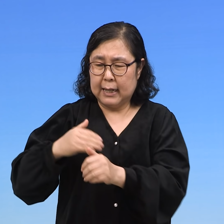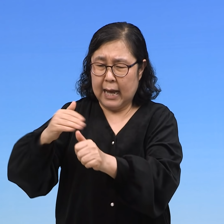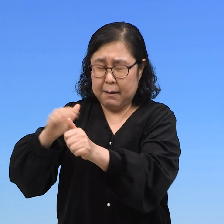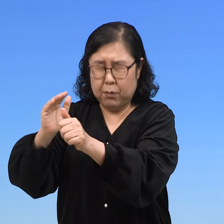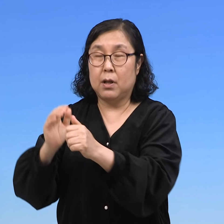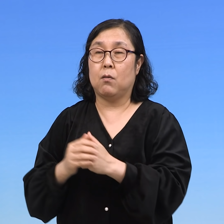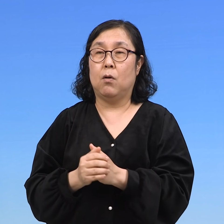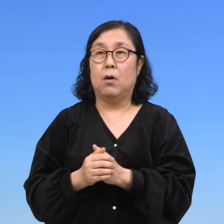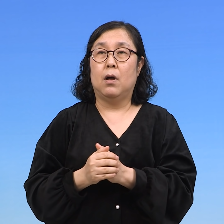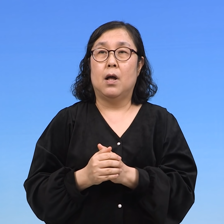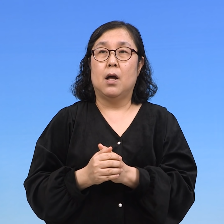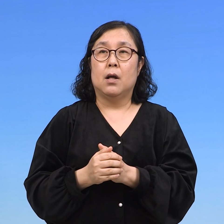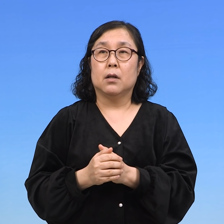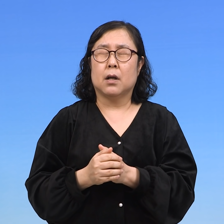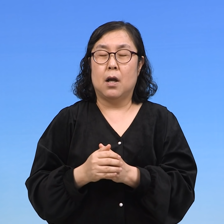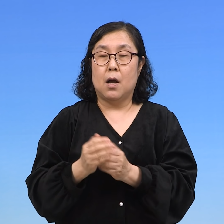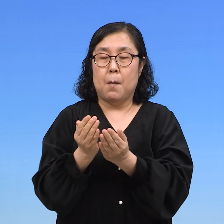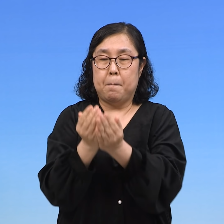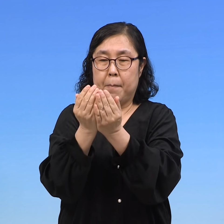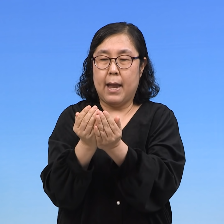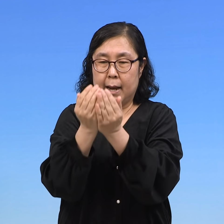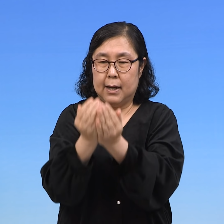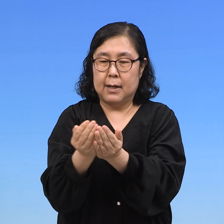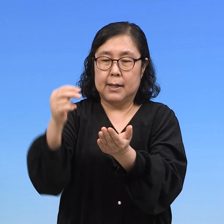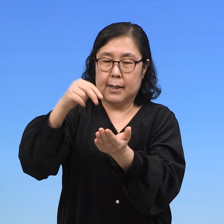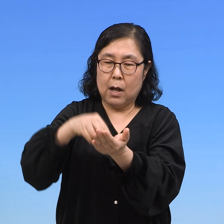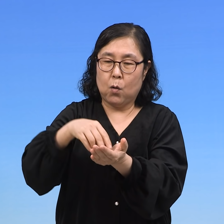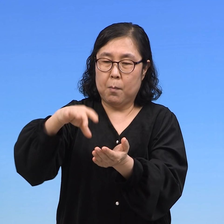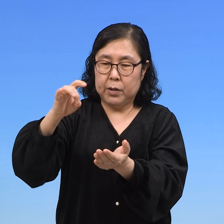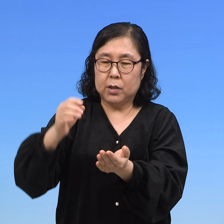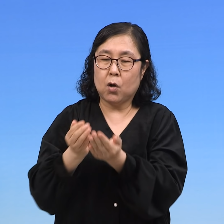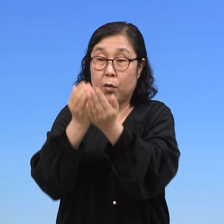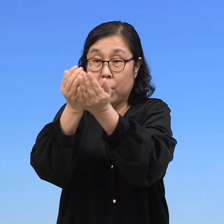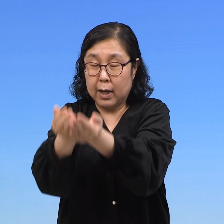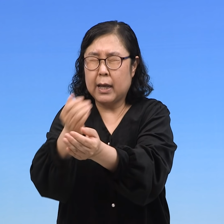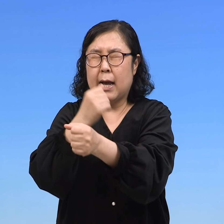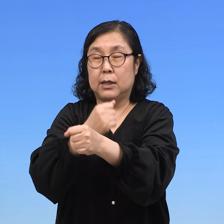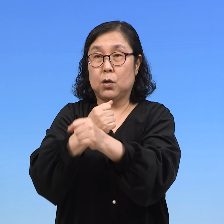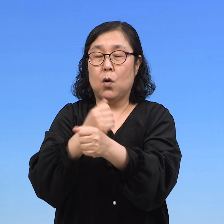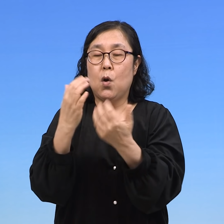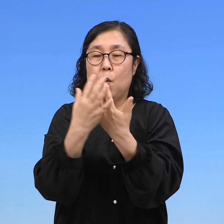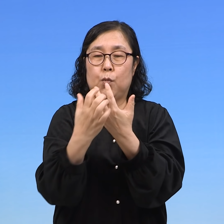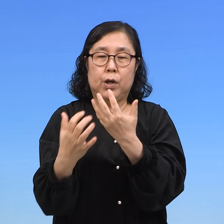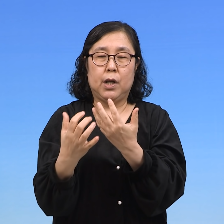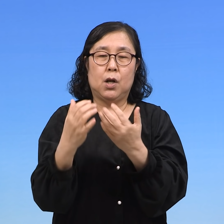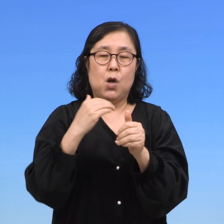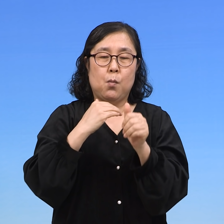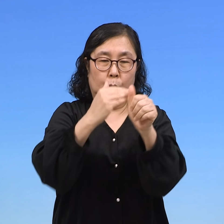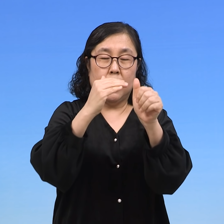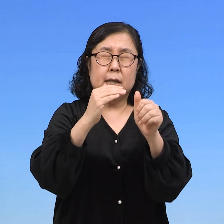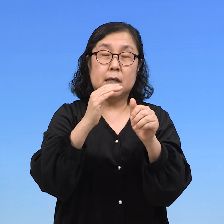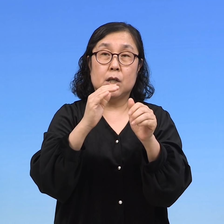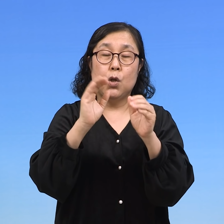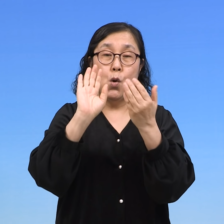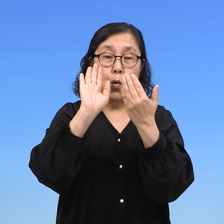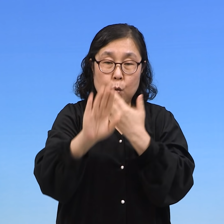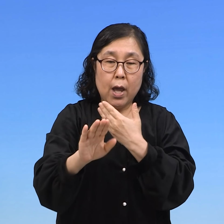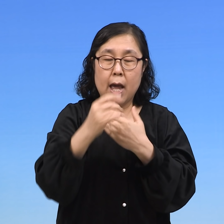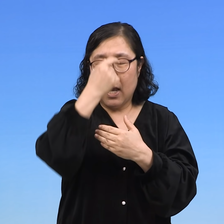자기가 무리를 보내는 동안에 배를 타고 앞서 건너편으로 가게 하시고 무리를 보내신 후에 기도하러 따로 산에